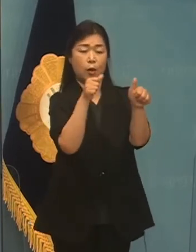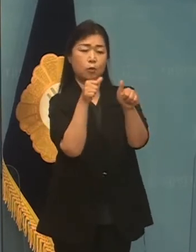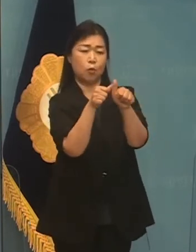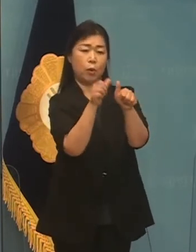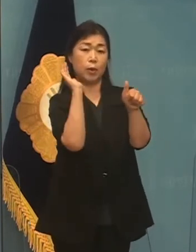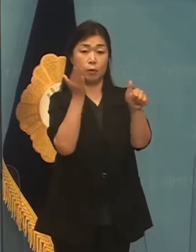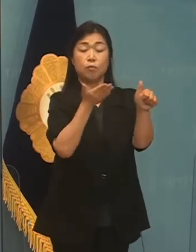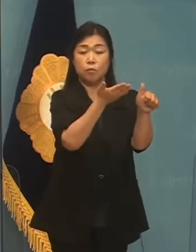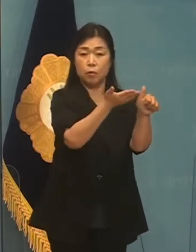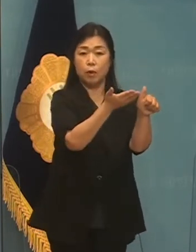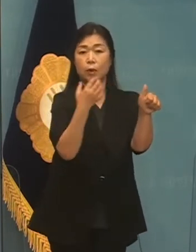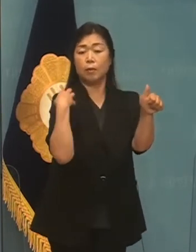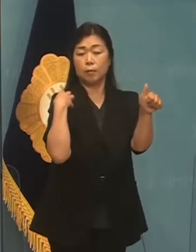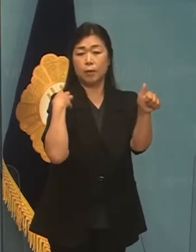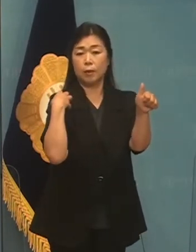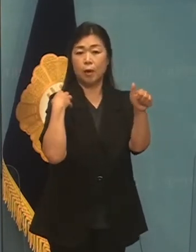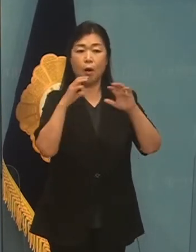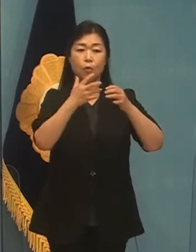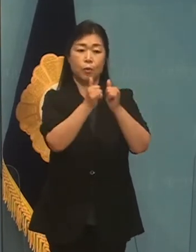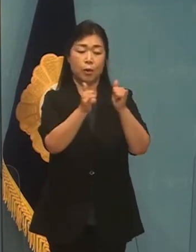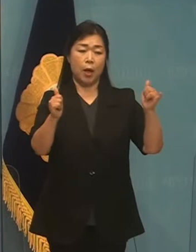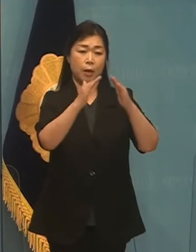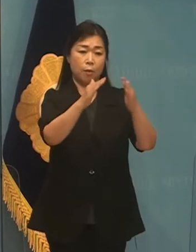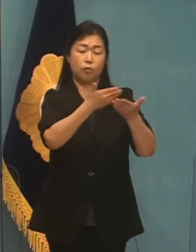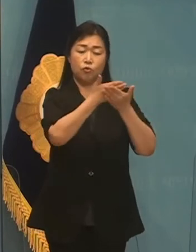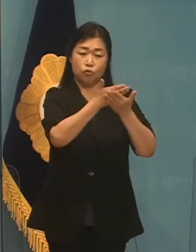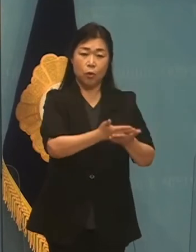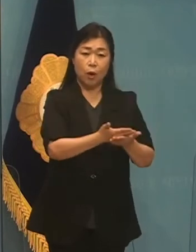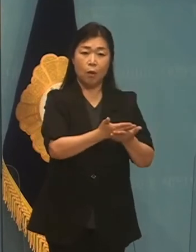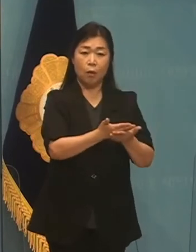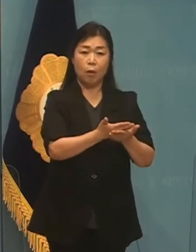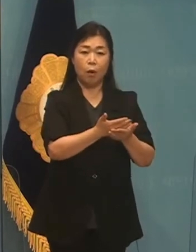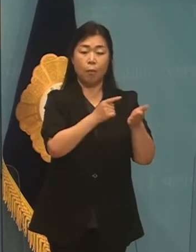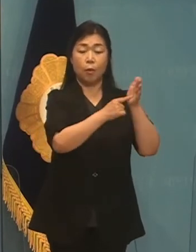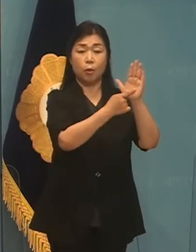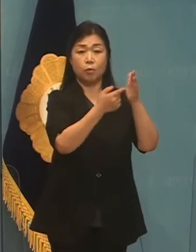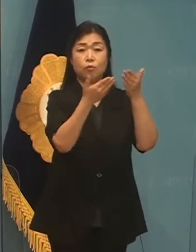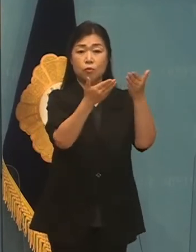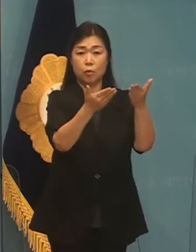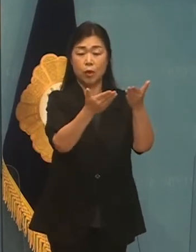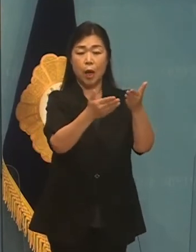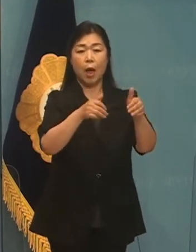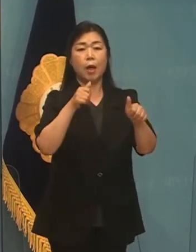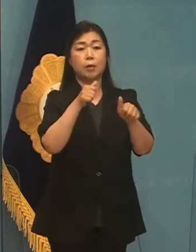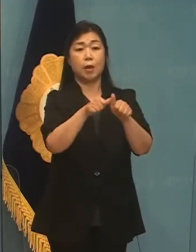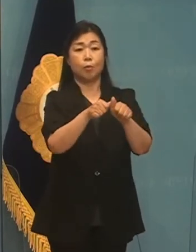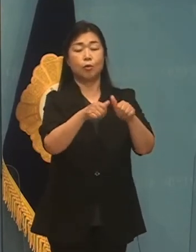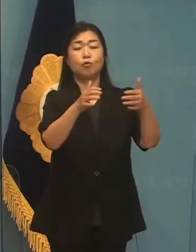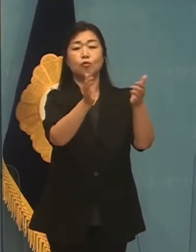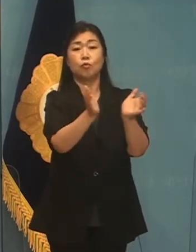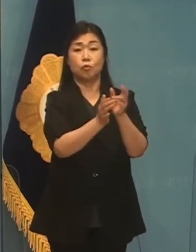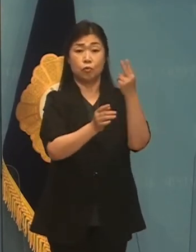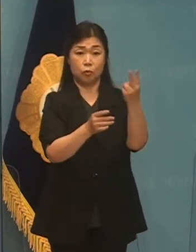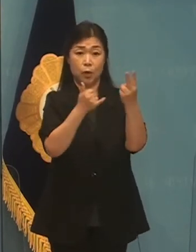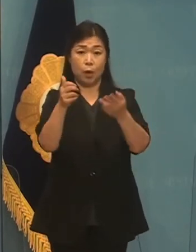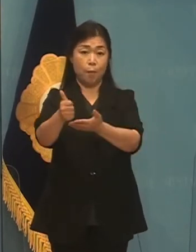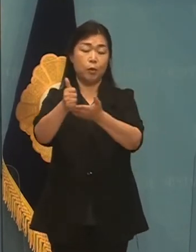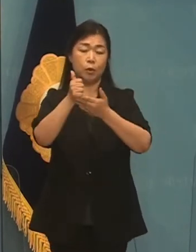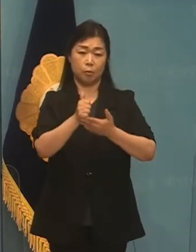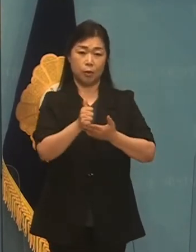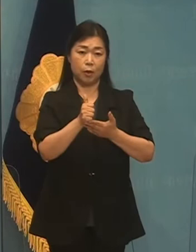것입니다. 국민캠프의 중량감을 높이고 높이 자문그룹 두 분을